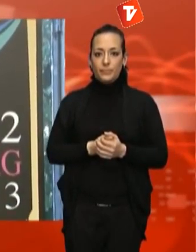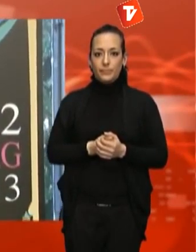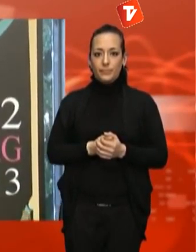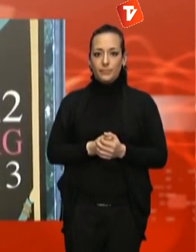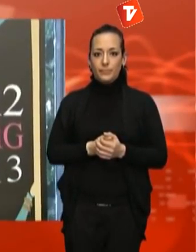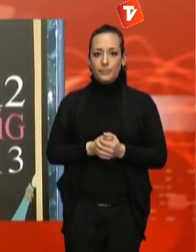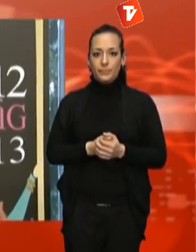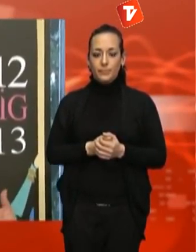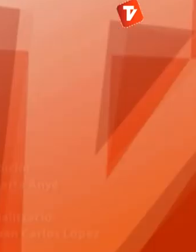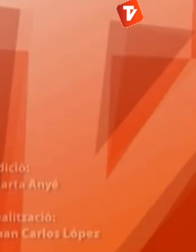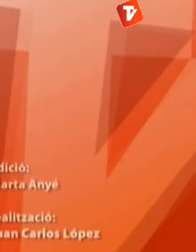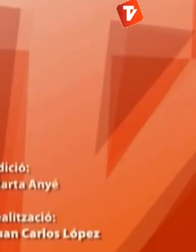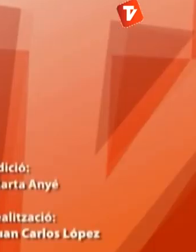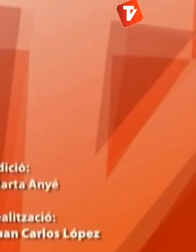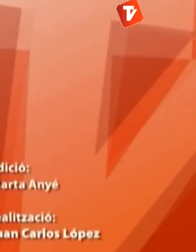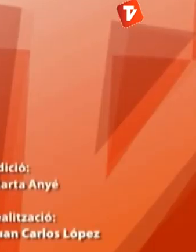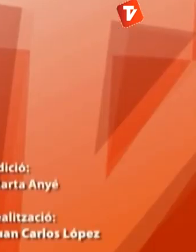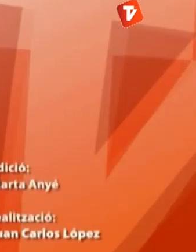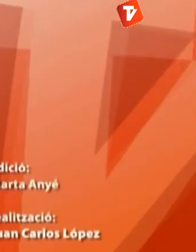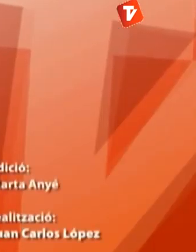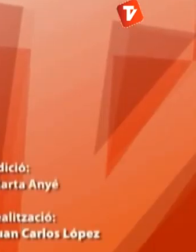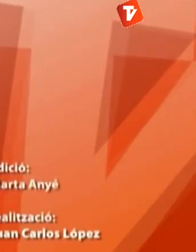...que podrem anar a observar... i